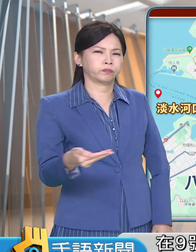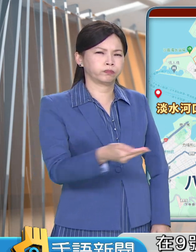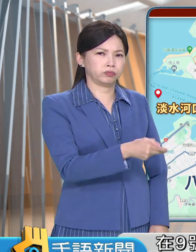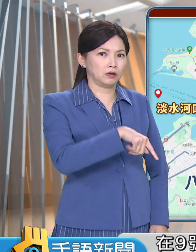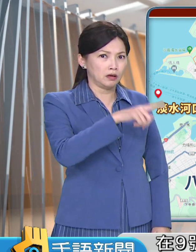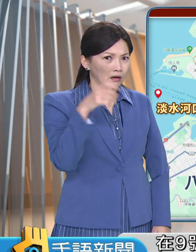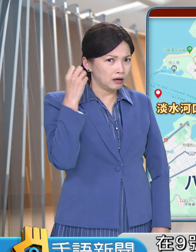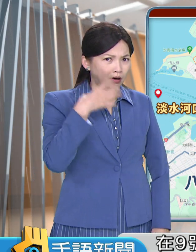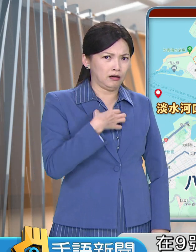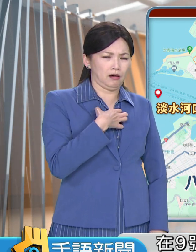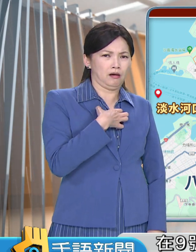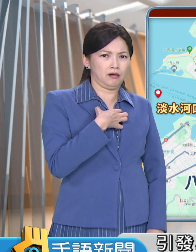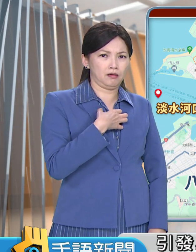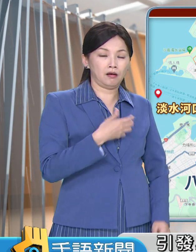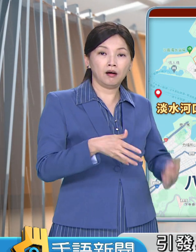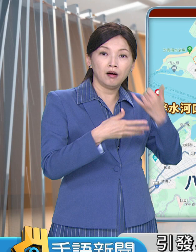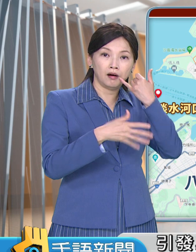头，引发舆论哗然。